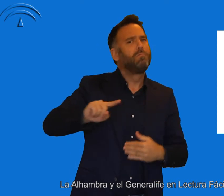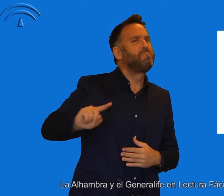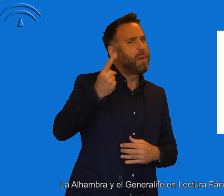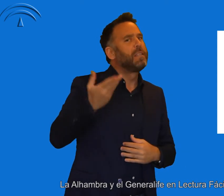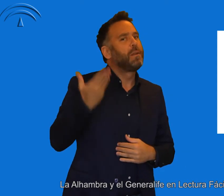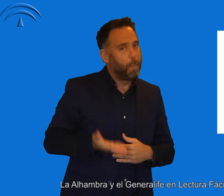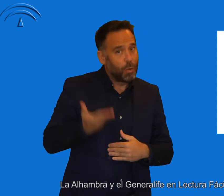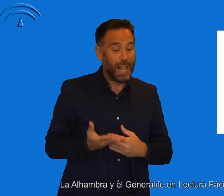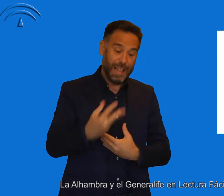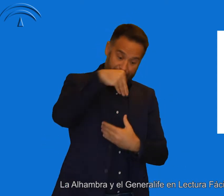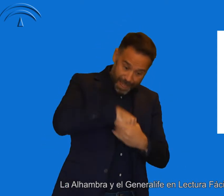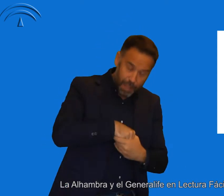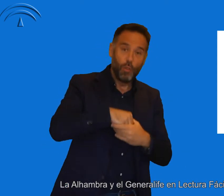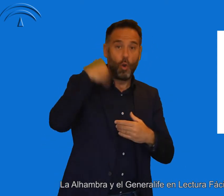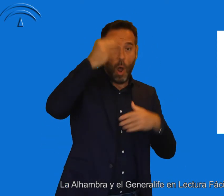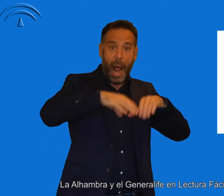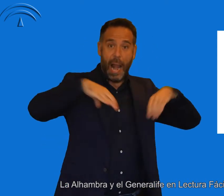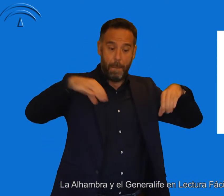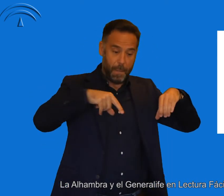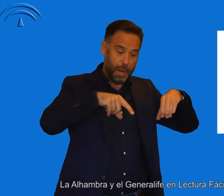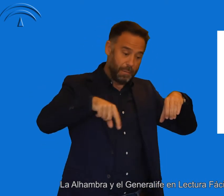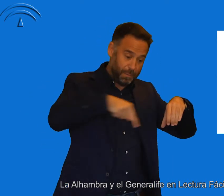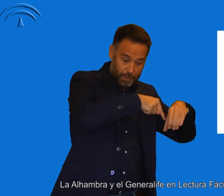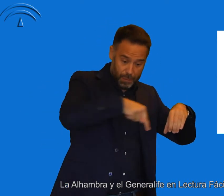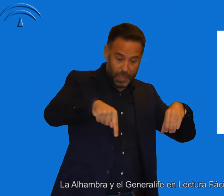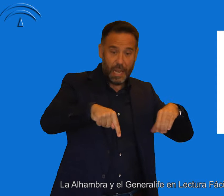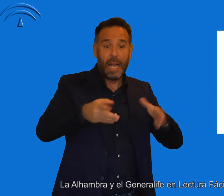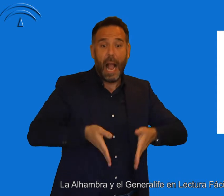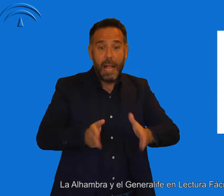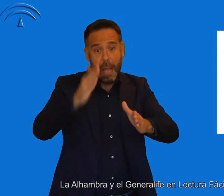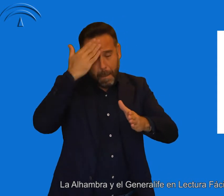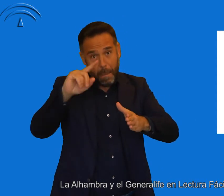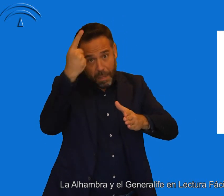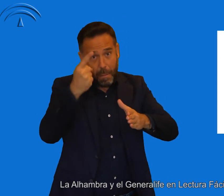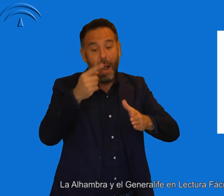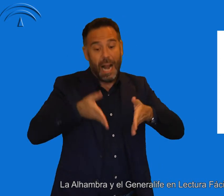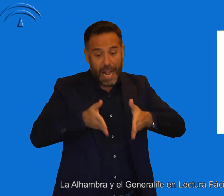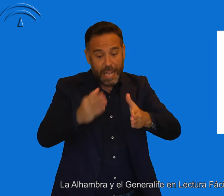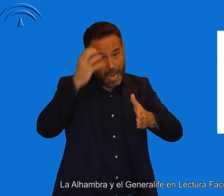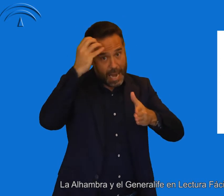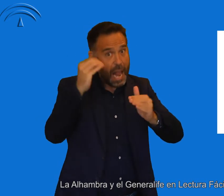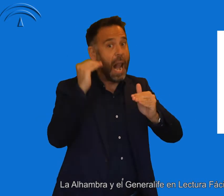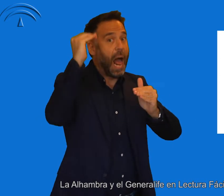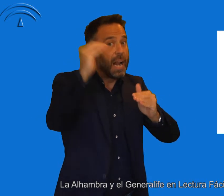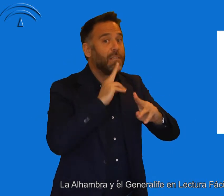La Puerta del Vino era la entrada más importante del interior de la Alhambra. Comunicaba con la calle